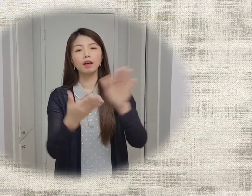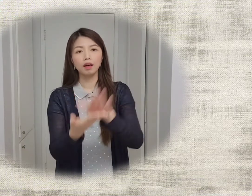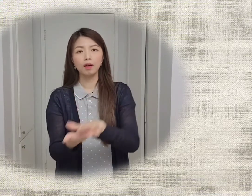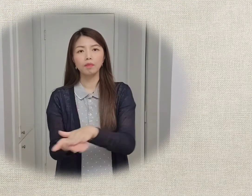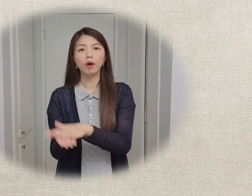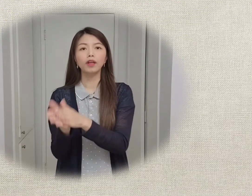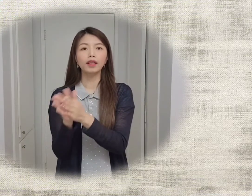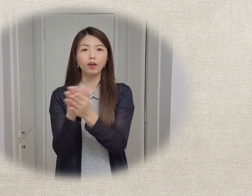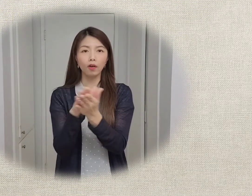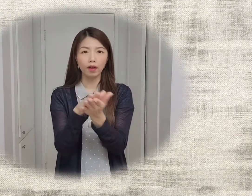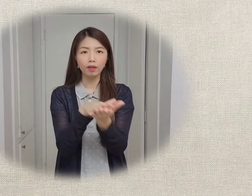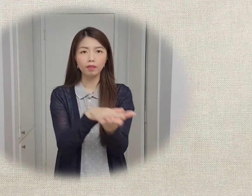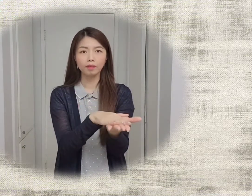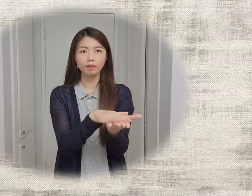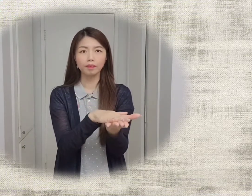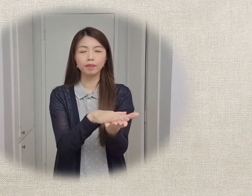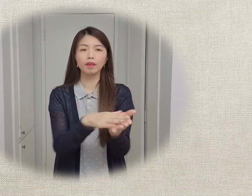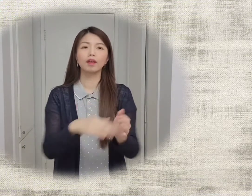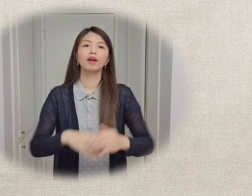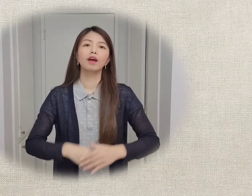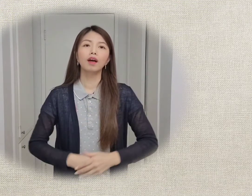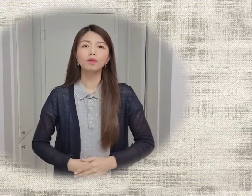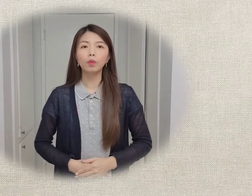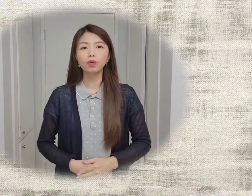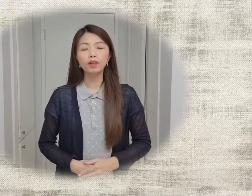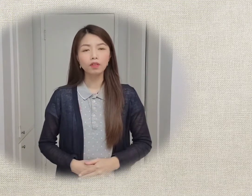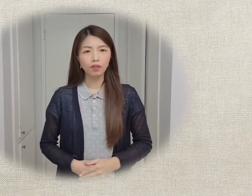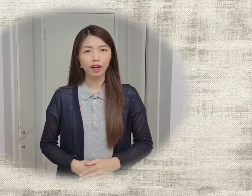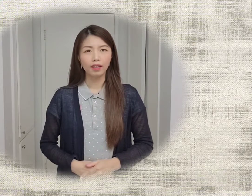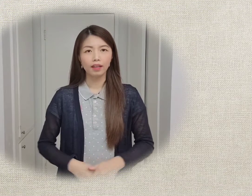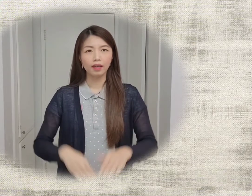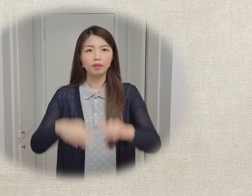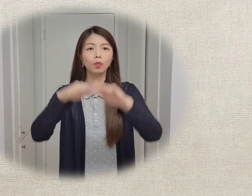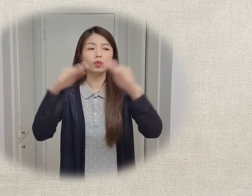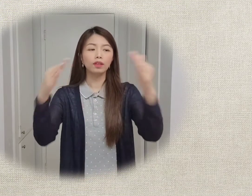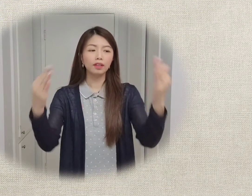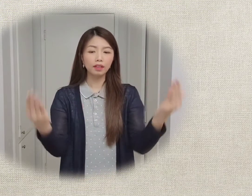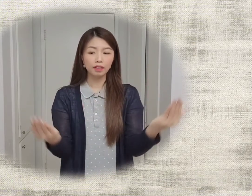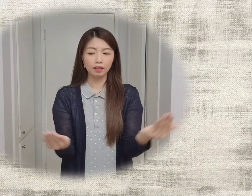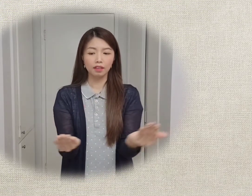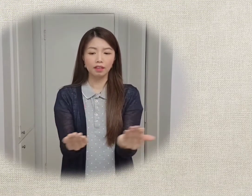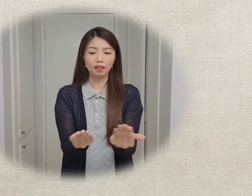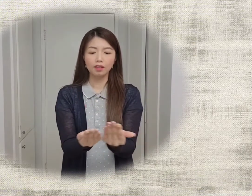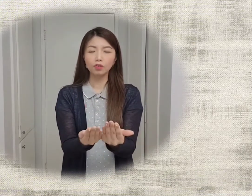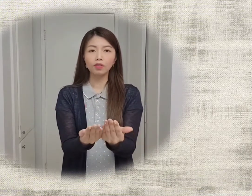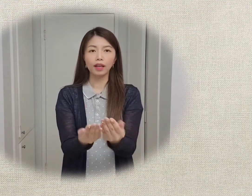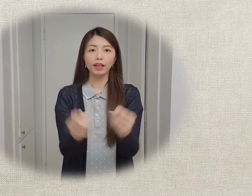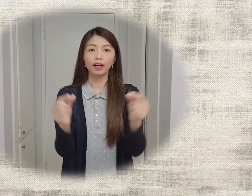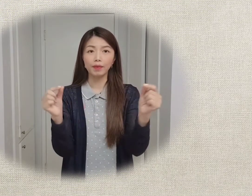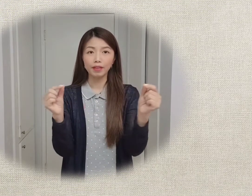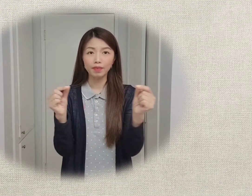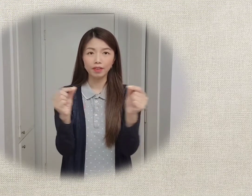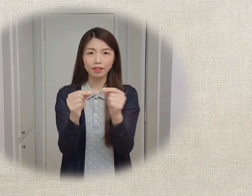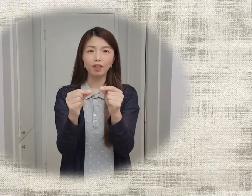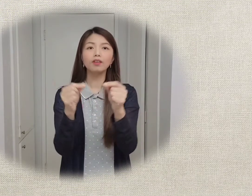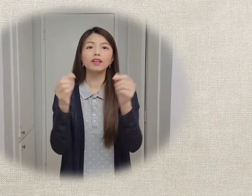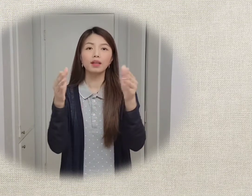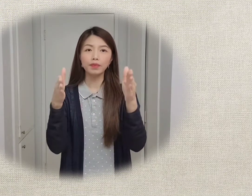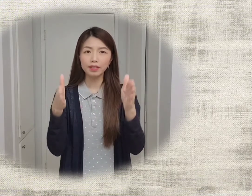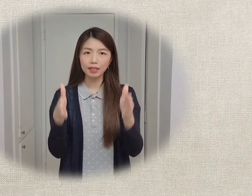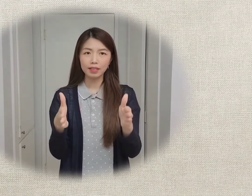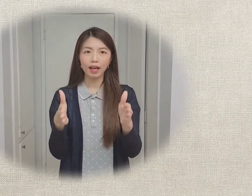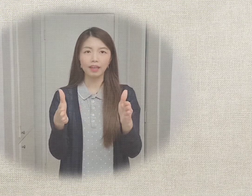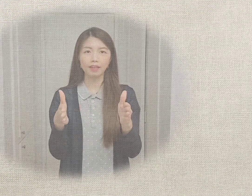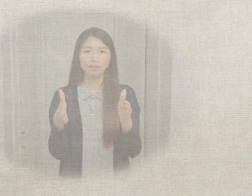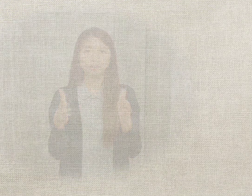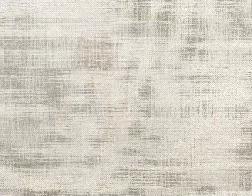계절이 변하는 거예요. 모든 순간이. 모든 순간. 아까 말씀드렸죠?